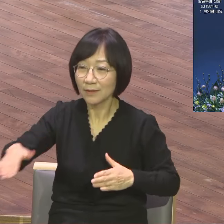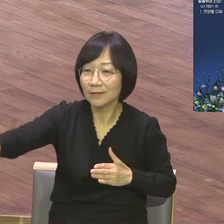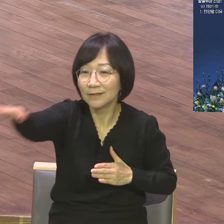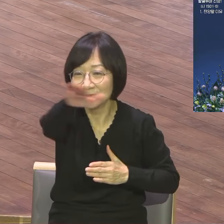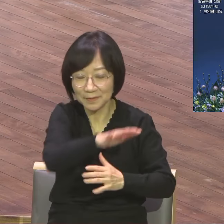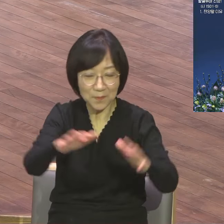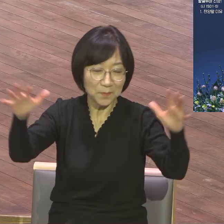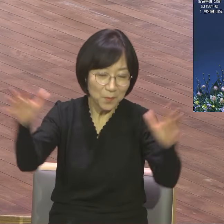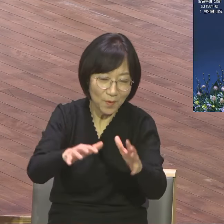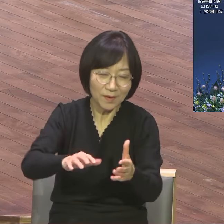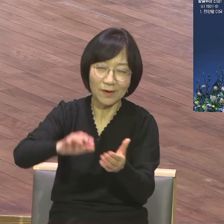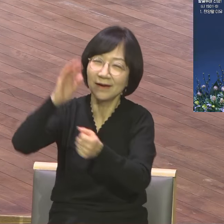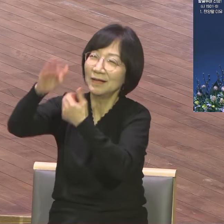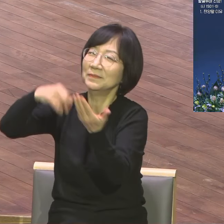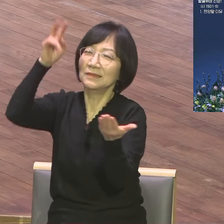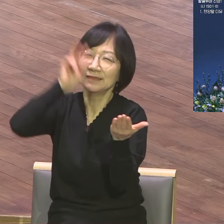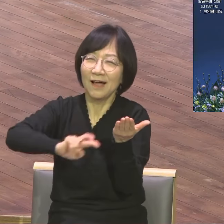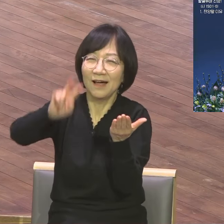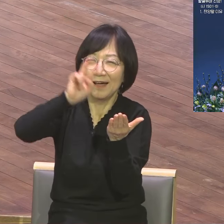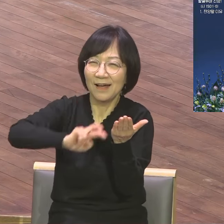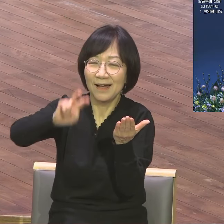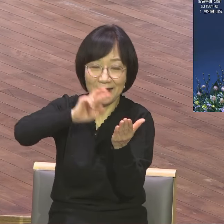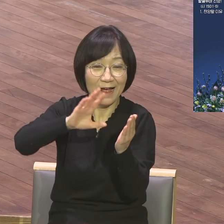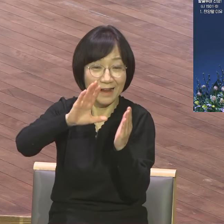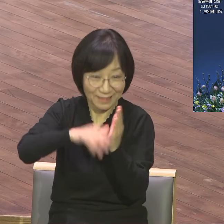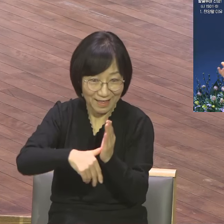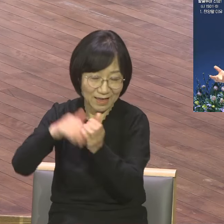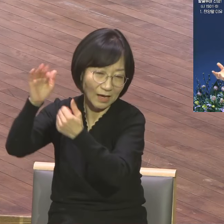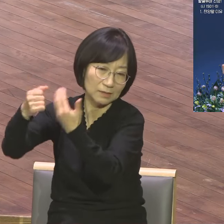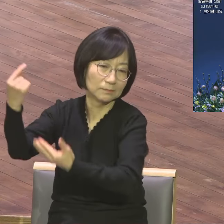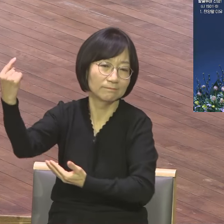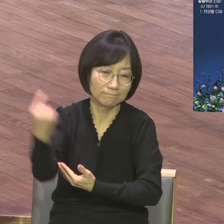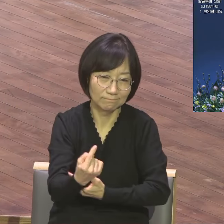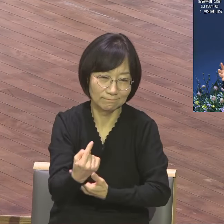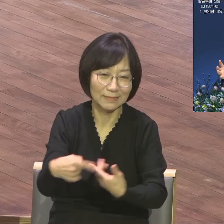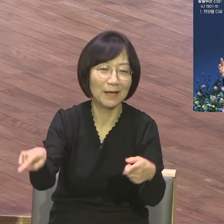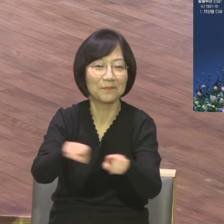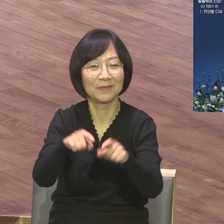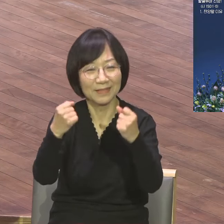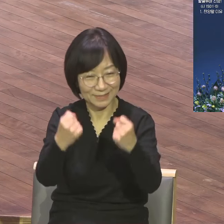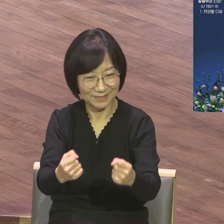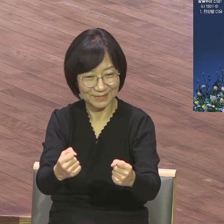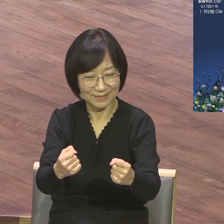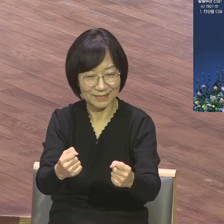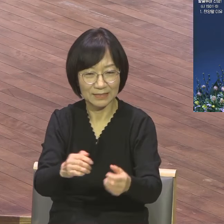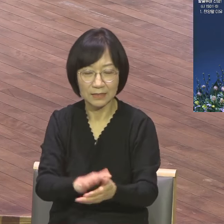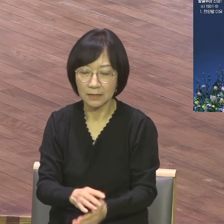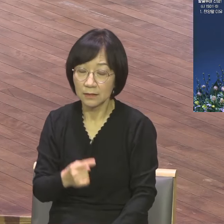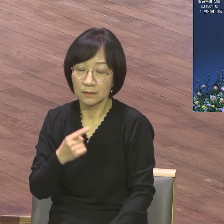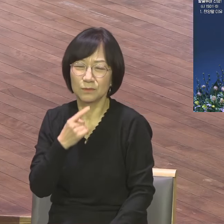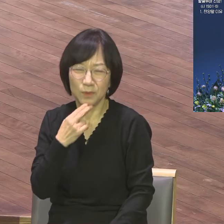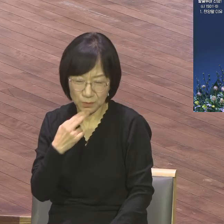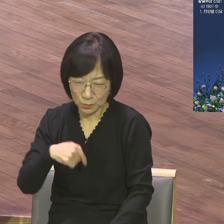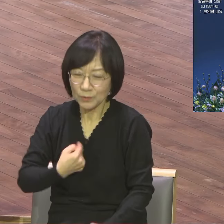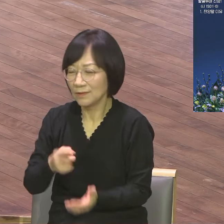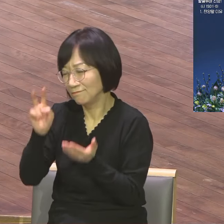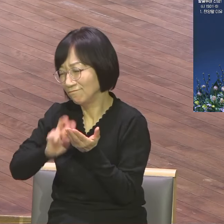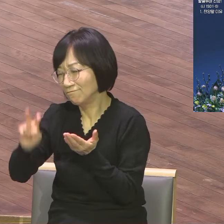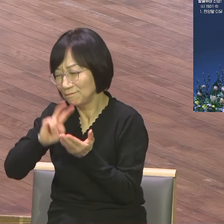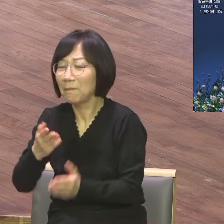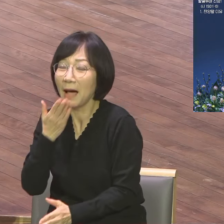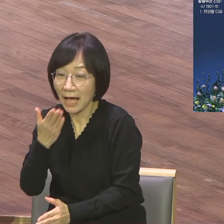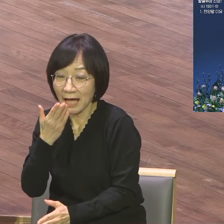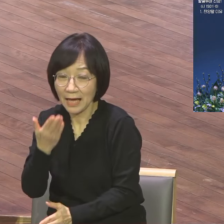하나님을 찬양한다. 물론 혼자 찬양할 수도 있지만은 함께 모여서 함께 찬양한다. 굉장히